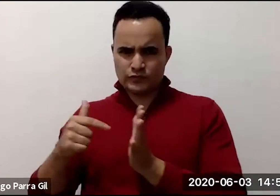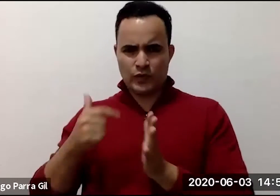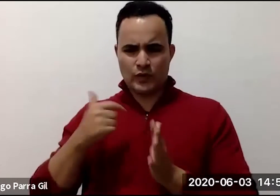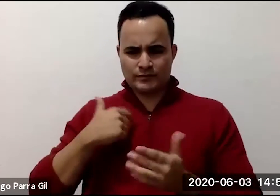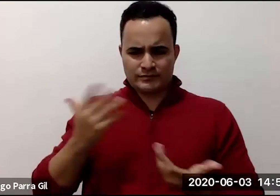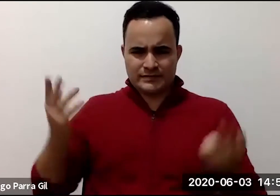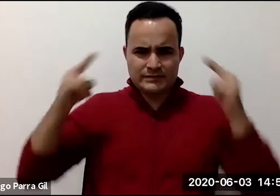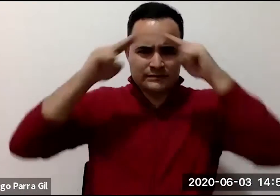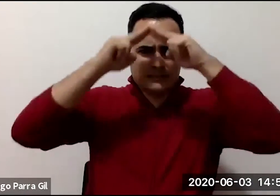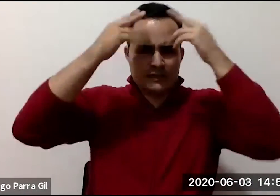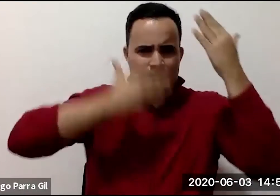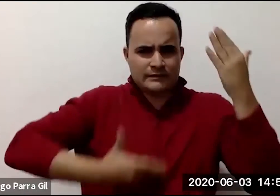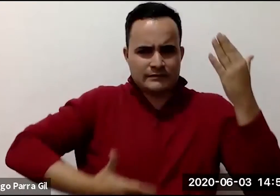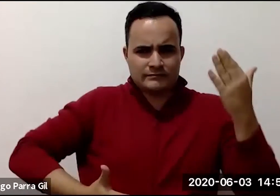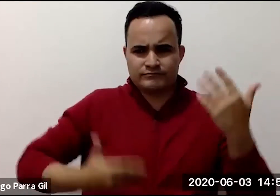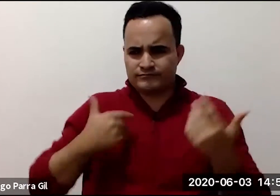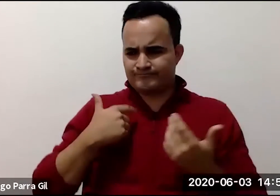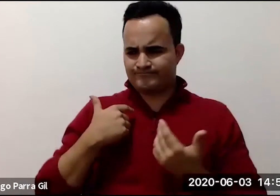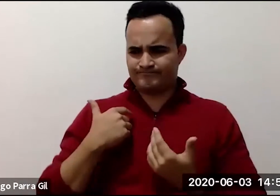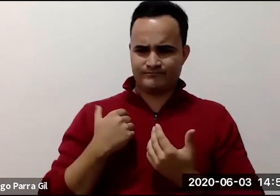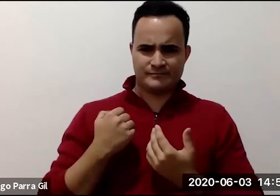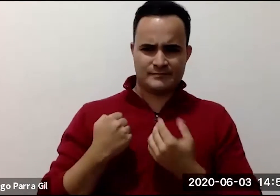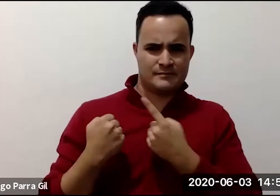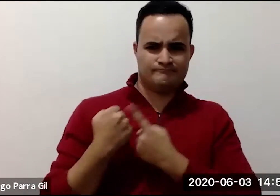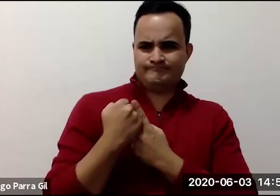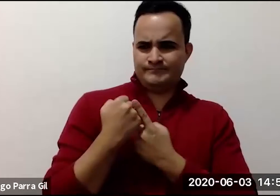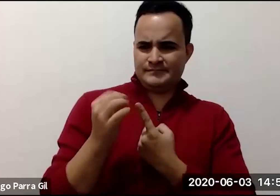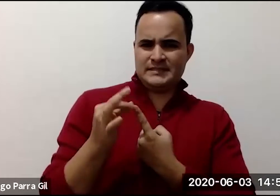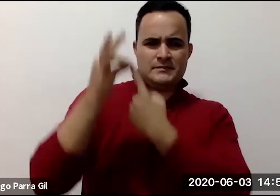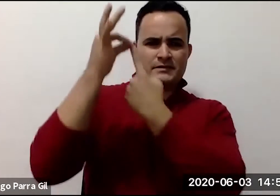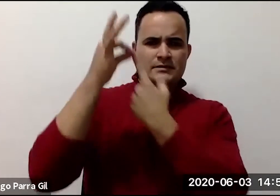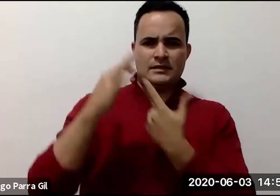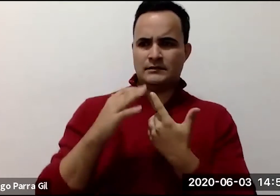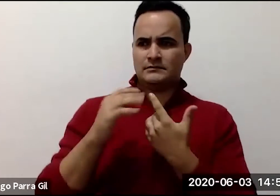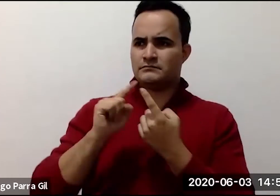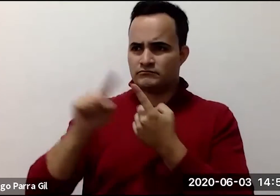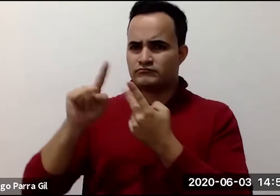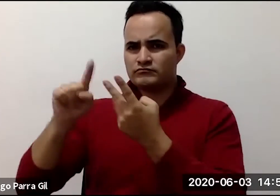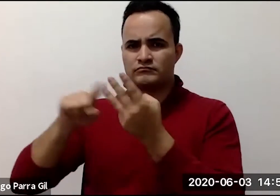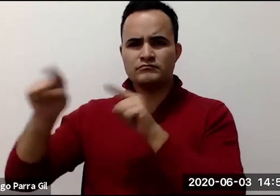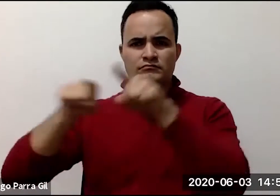esa diferencia que me han marcado en distintos espacios, ¿no?